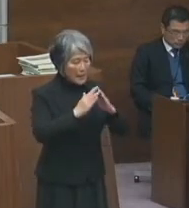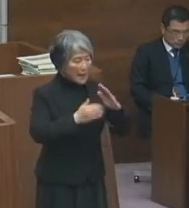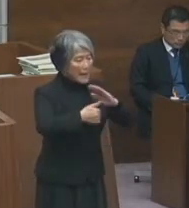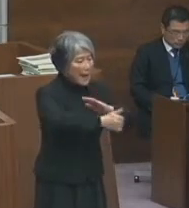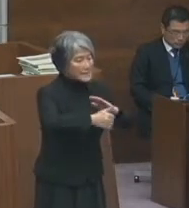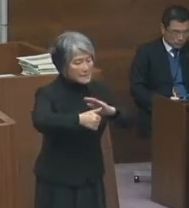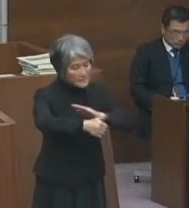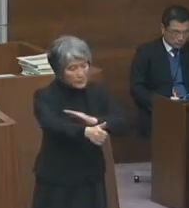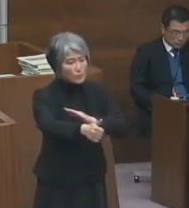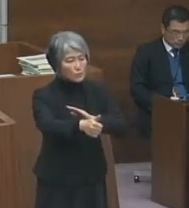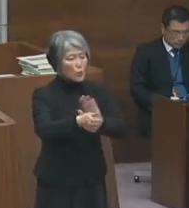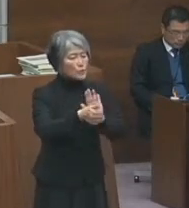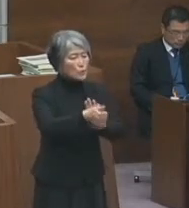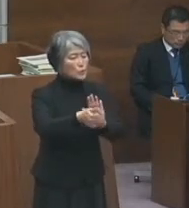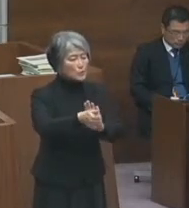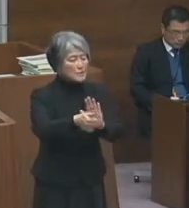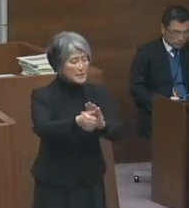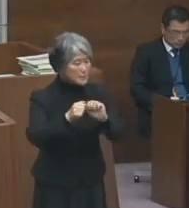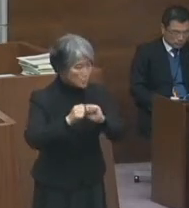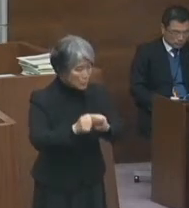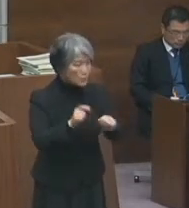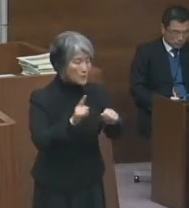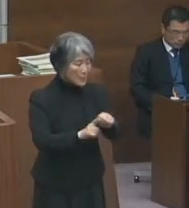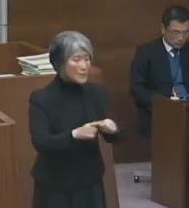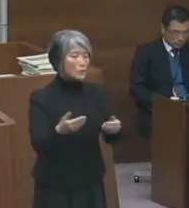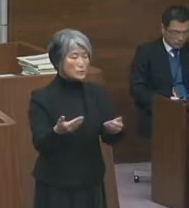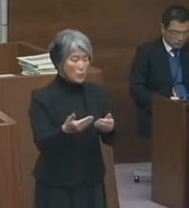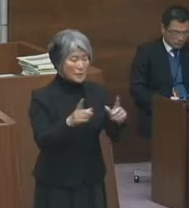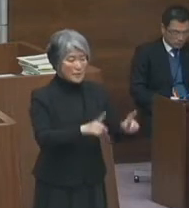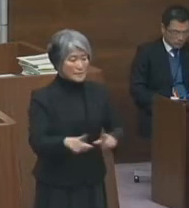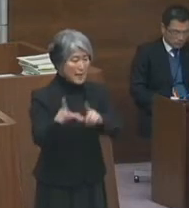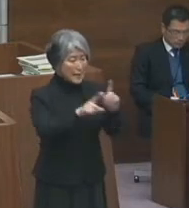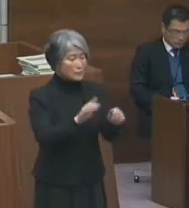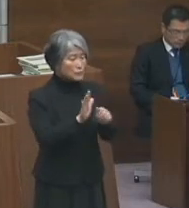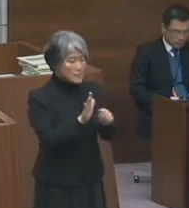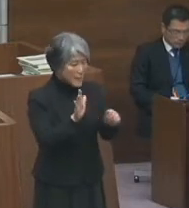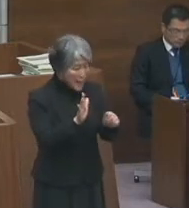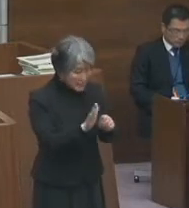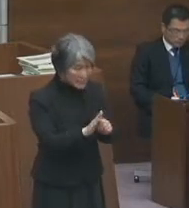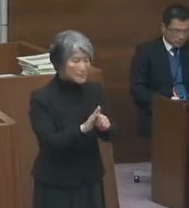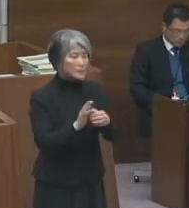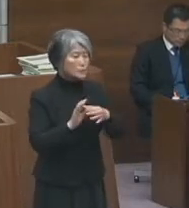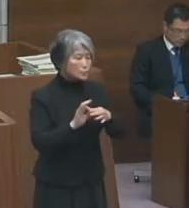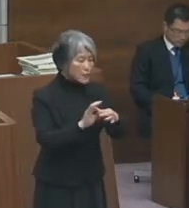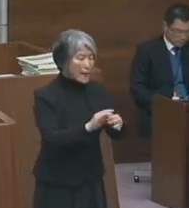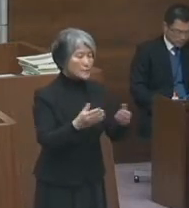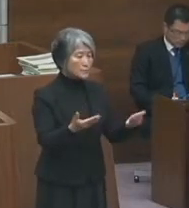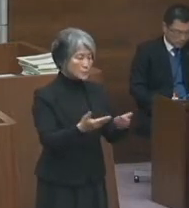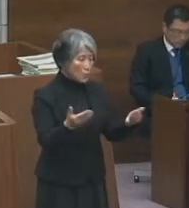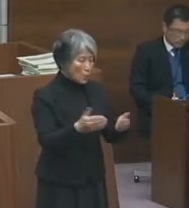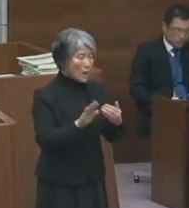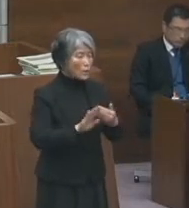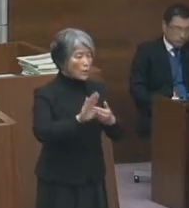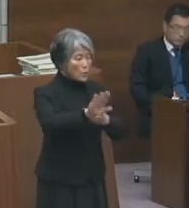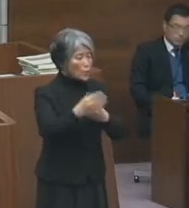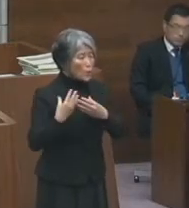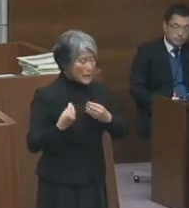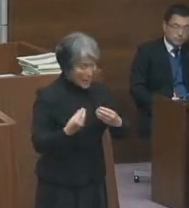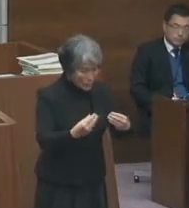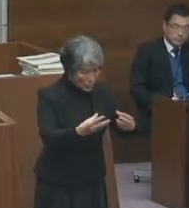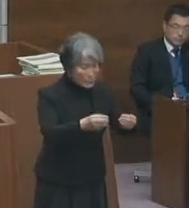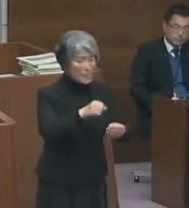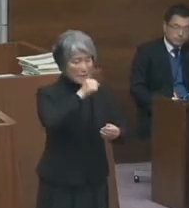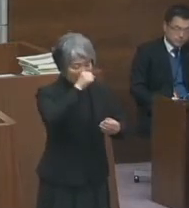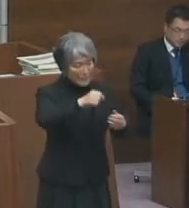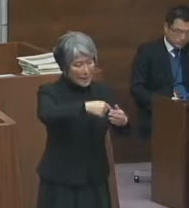進や健康増進だけでなく、生活支援にもつながる事業につきましては、今後も継続あるいは充実を図りたいと考え